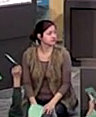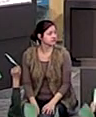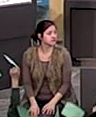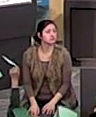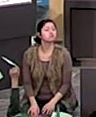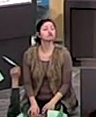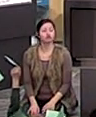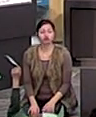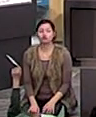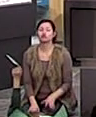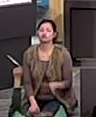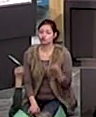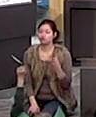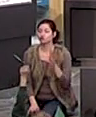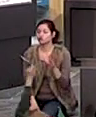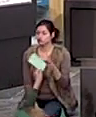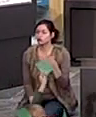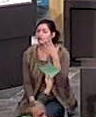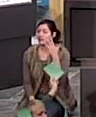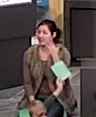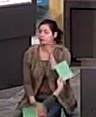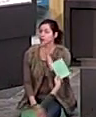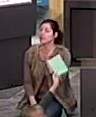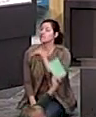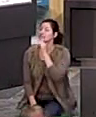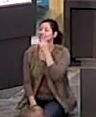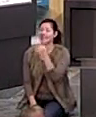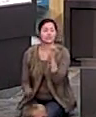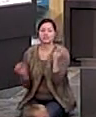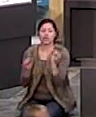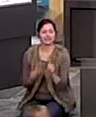Ah, dat zit wel in de buurt van de 95%. Wie denkt dat het niet kan?